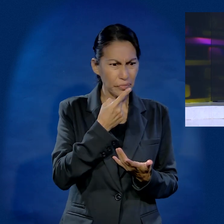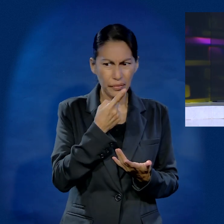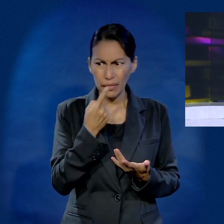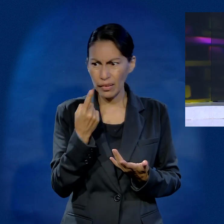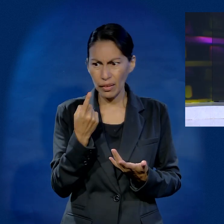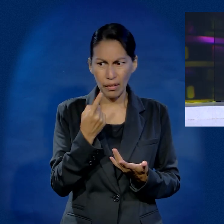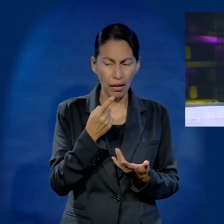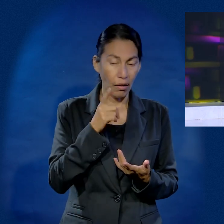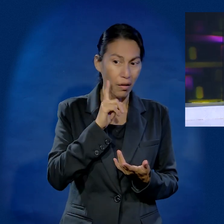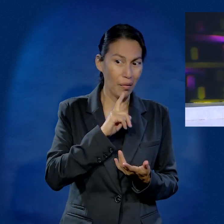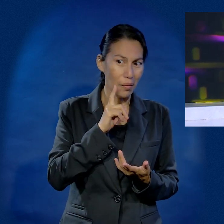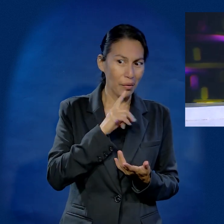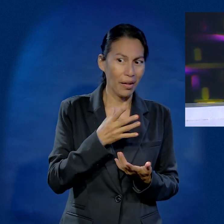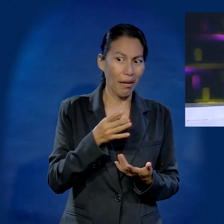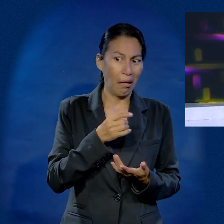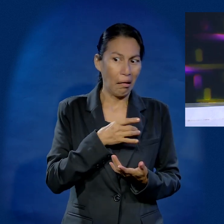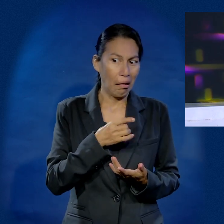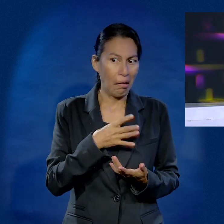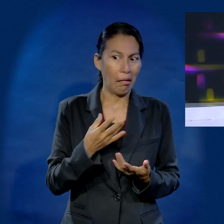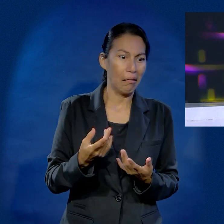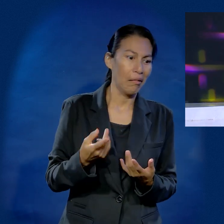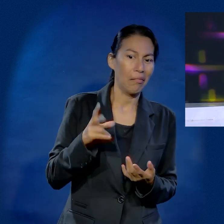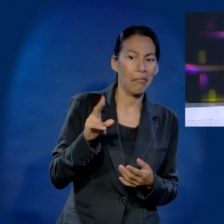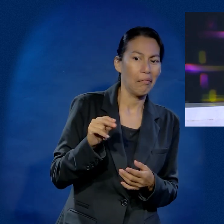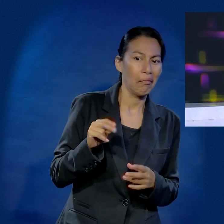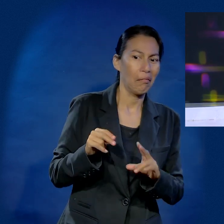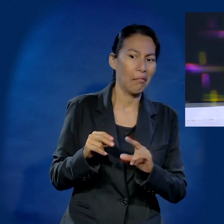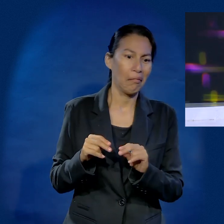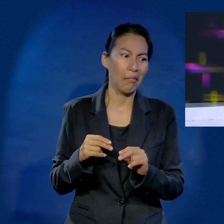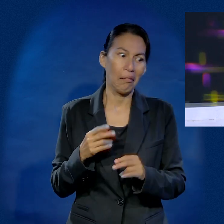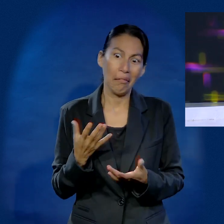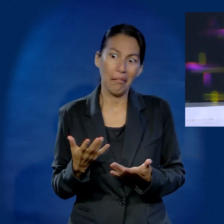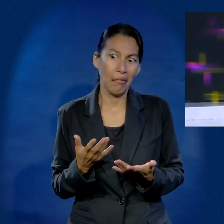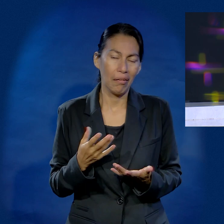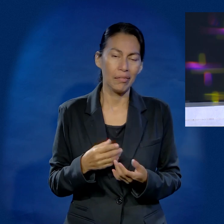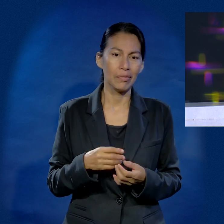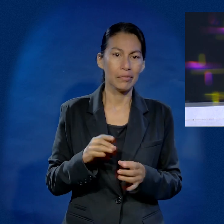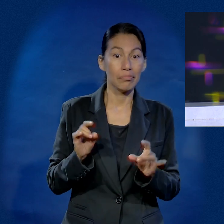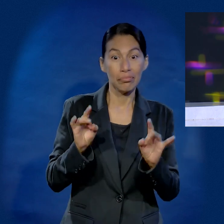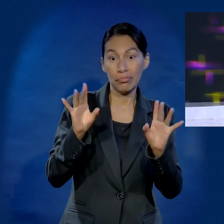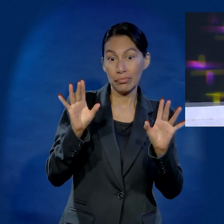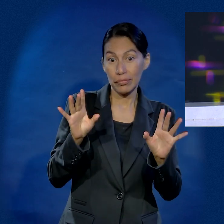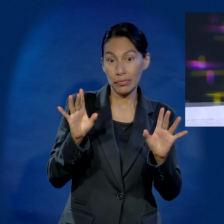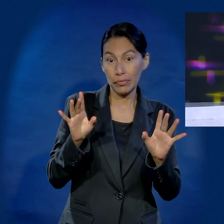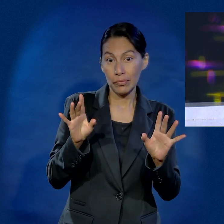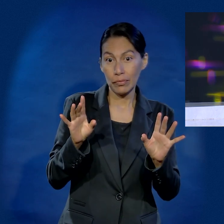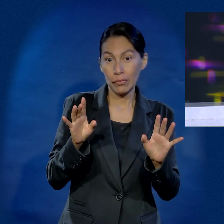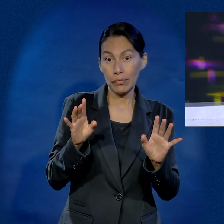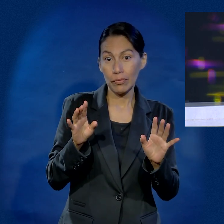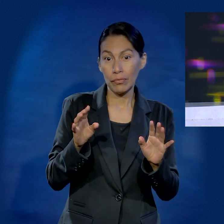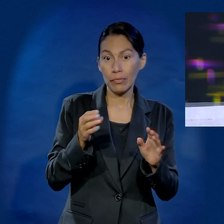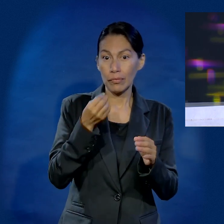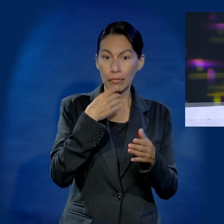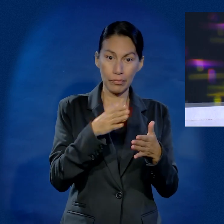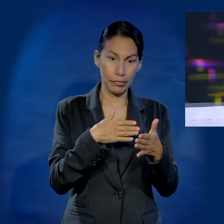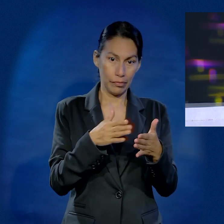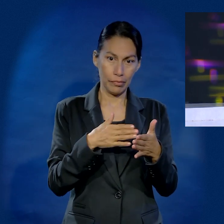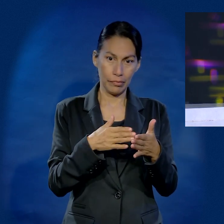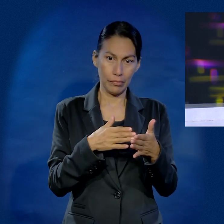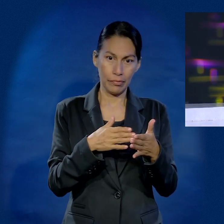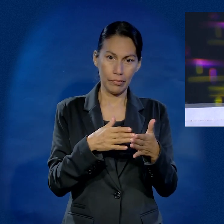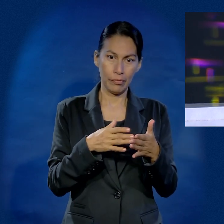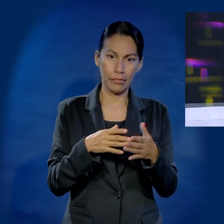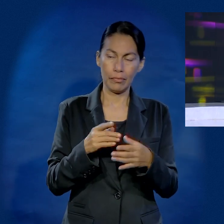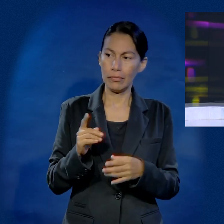estuve en una plática escuchando, y todos decían, no, es que, no, pero me da miedo que me batee, no. Un día en el comedor, una mañana, la